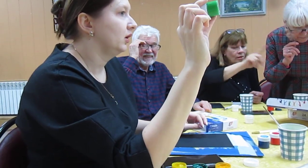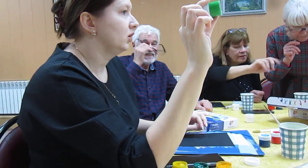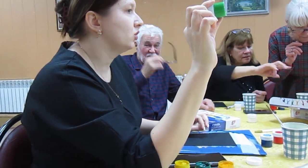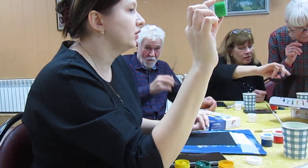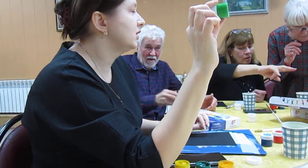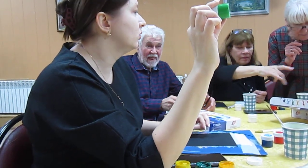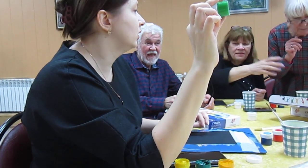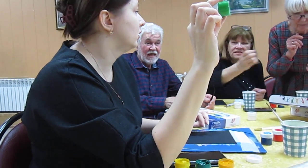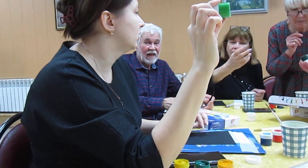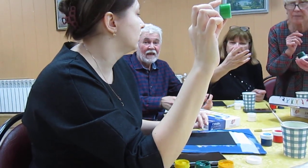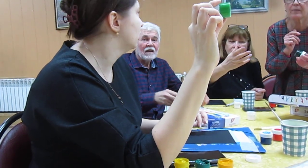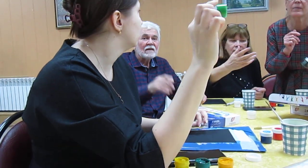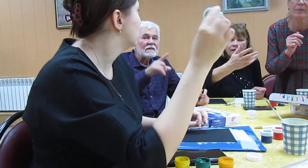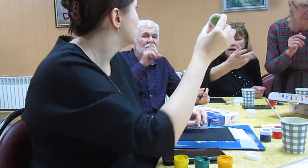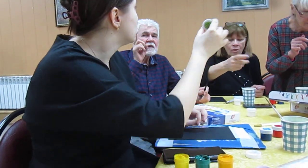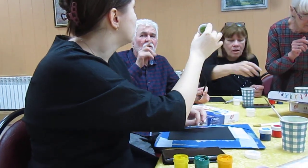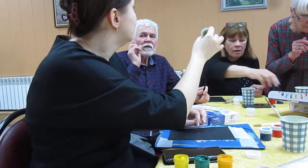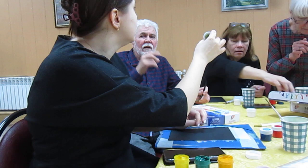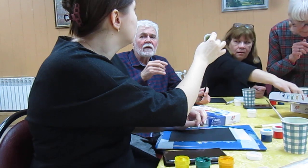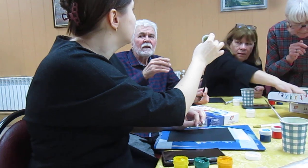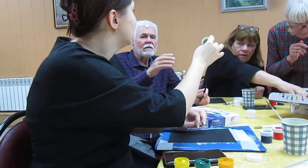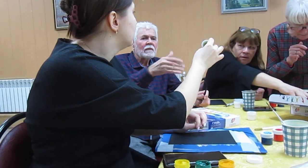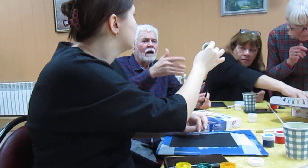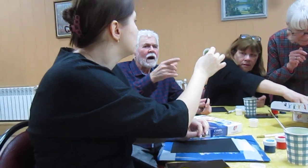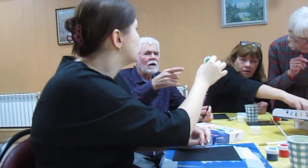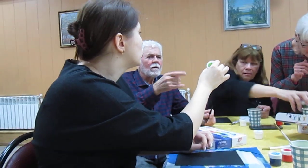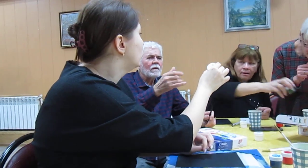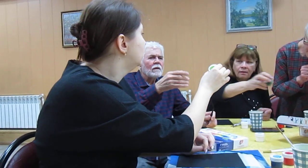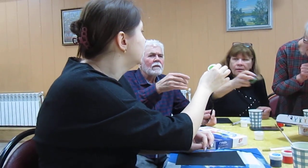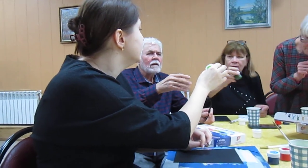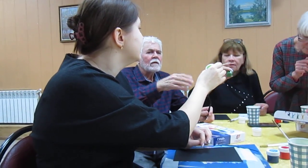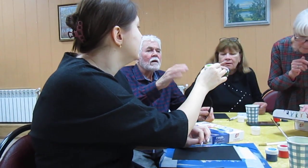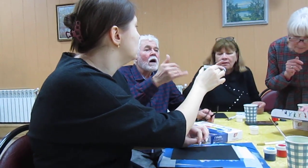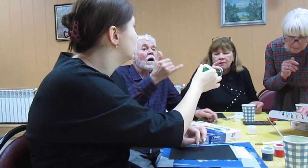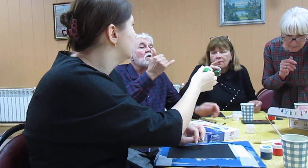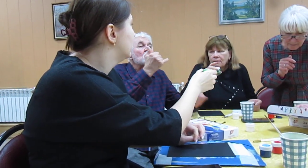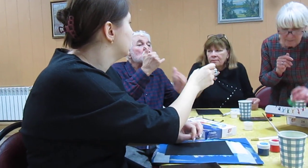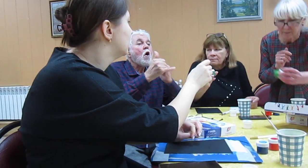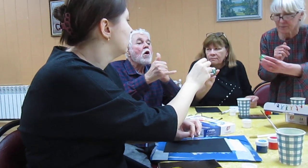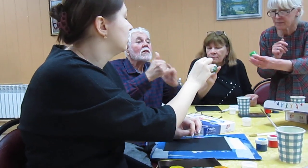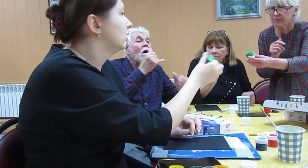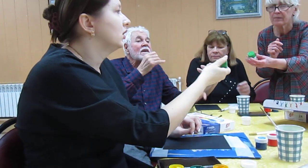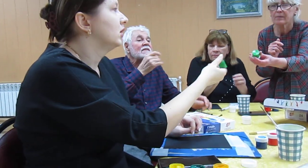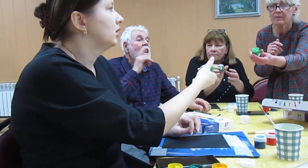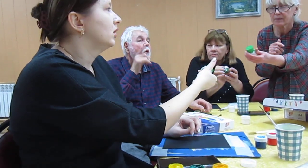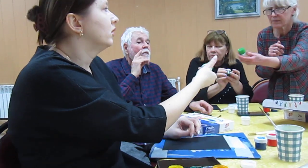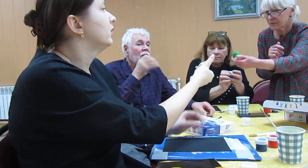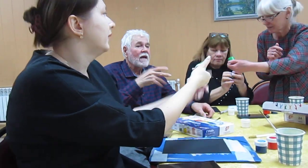Желто-зеленая. Желто-зеленая. Желто-зеленая. Желто-зеленая.